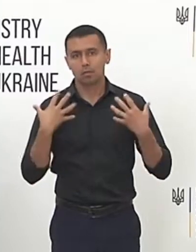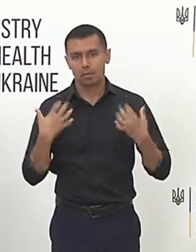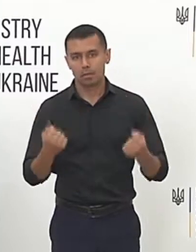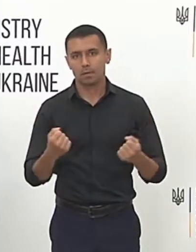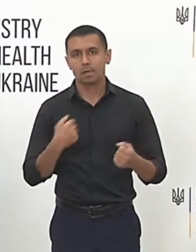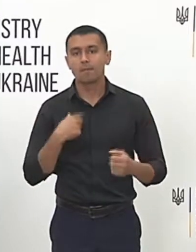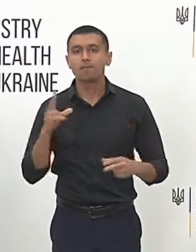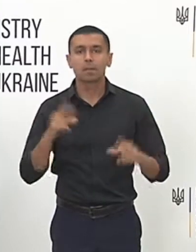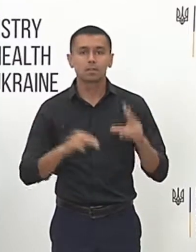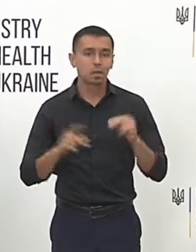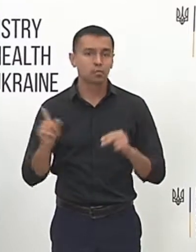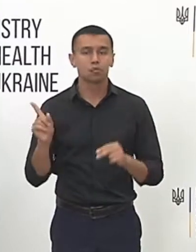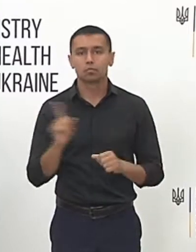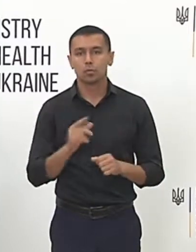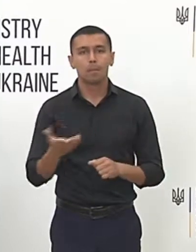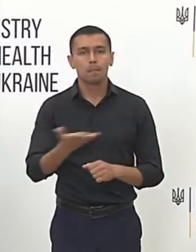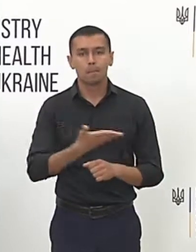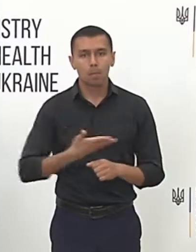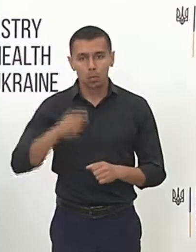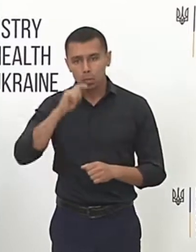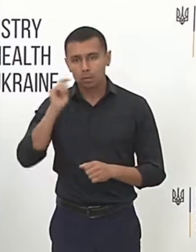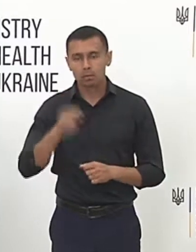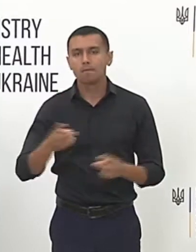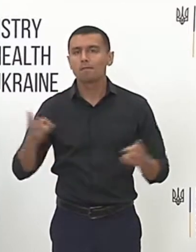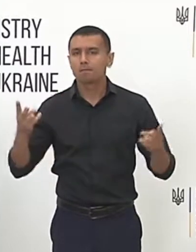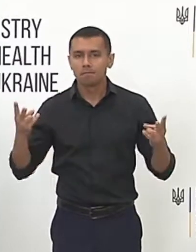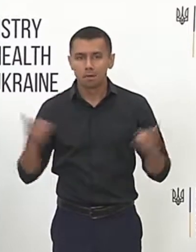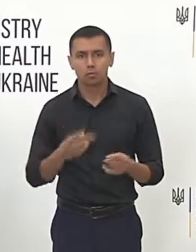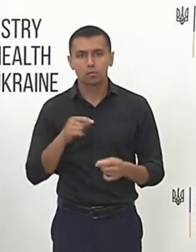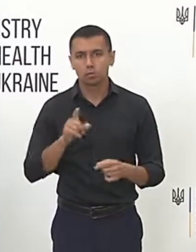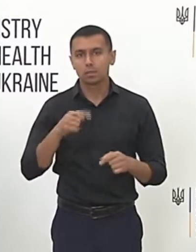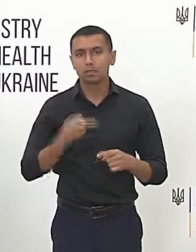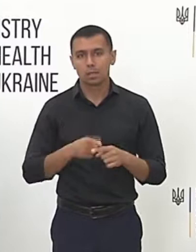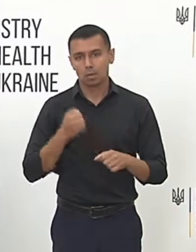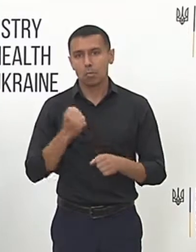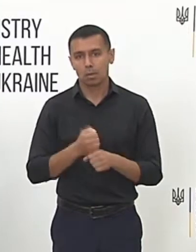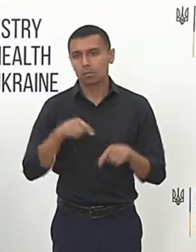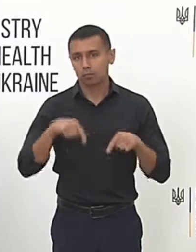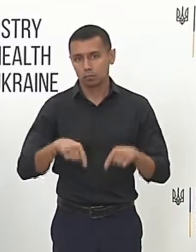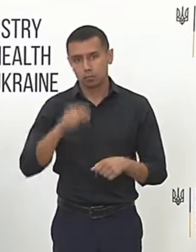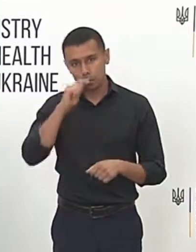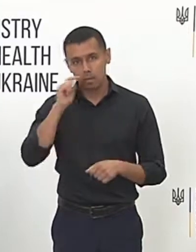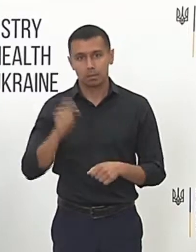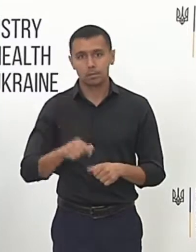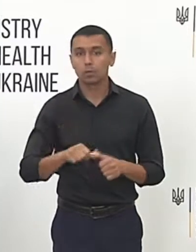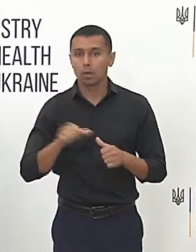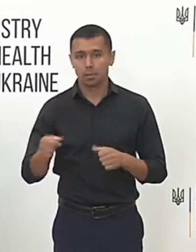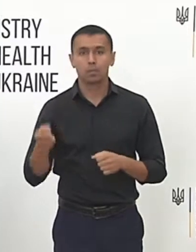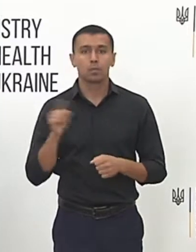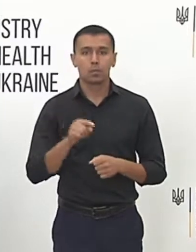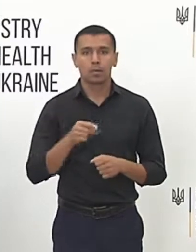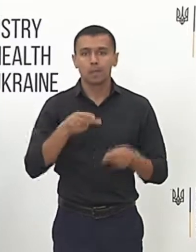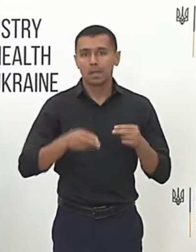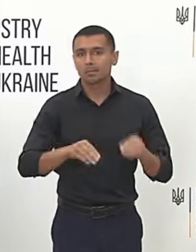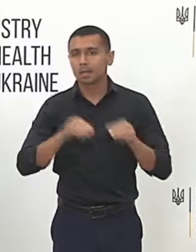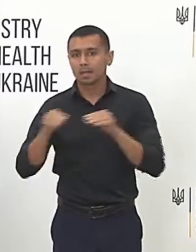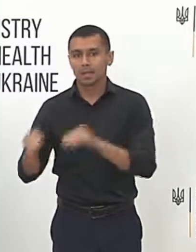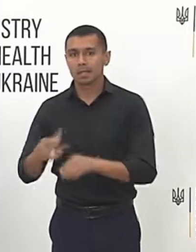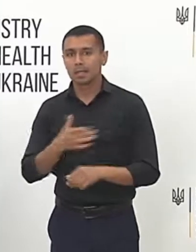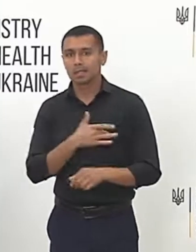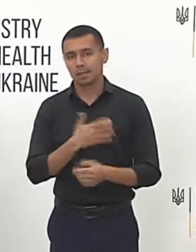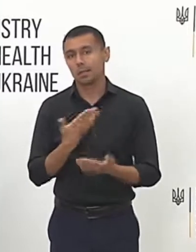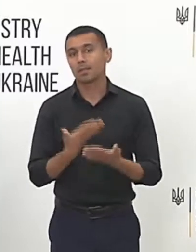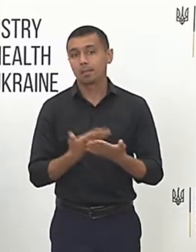здоров'я. Я вважаю, що ми, українці, варті того, щоб це робити вдома. Окрім того, трансплантація